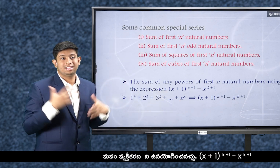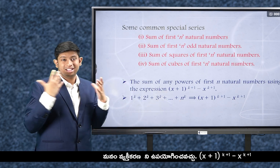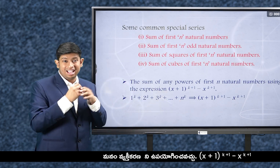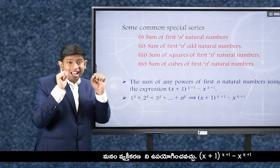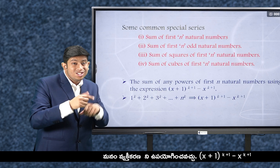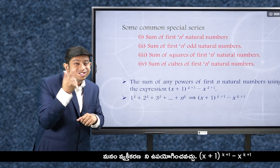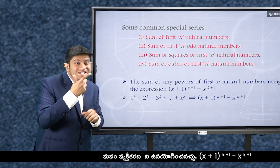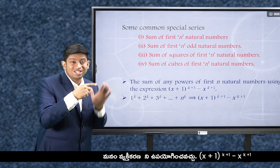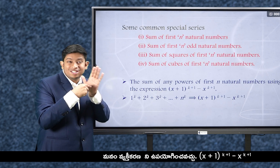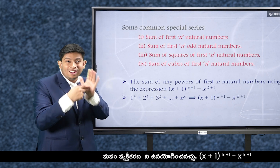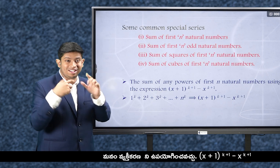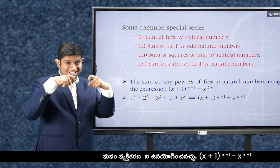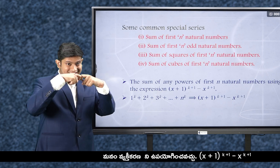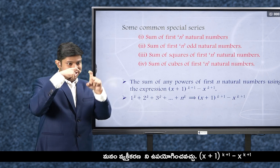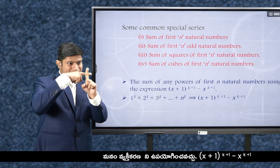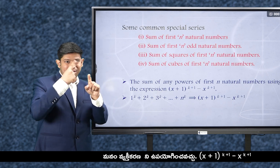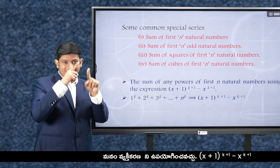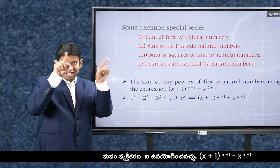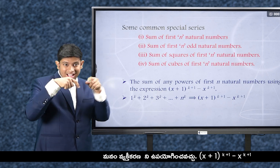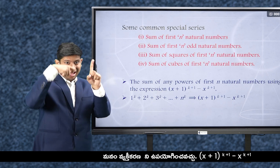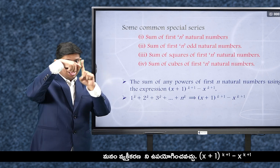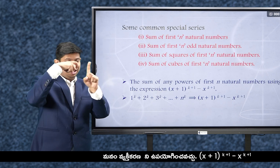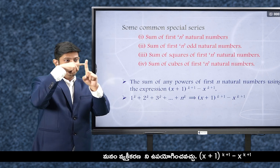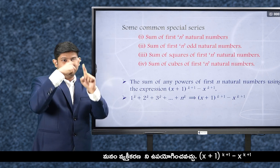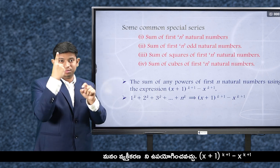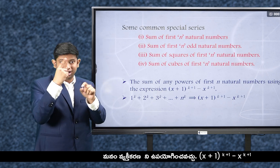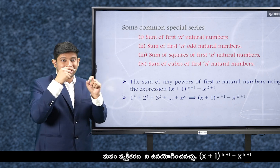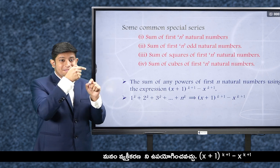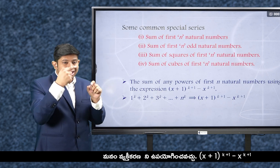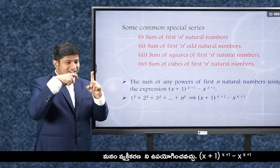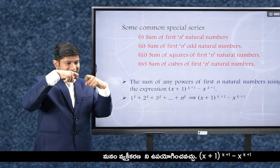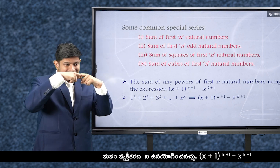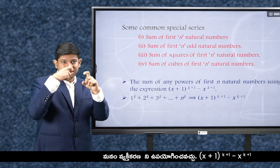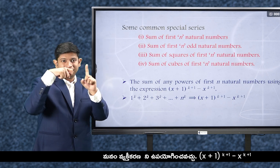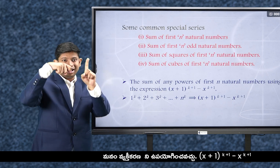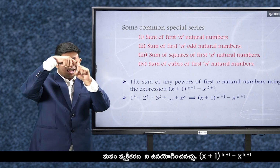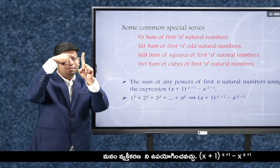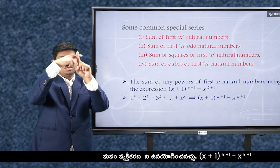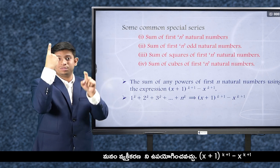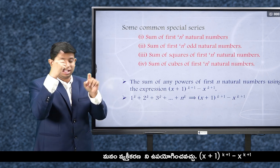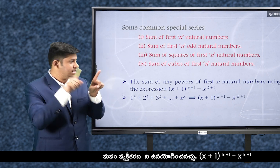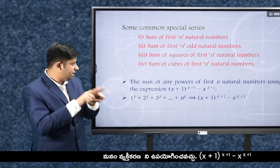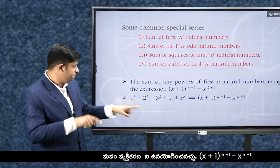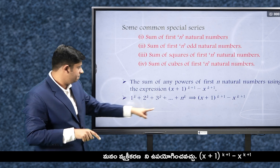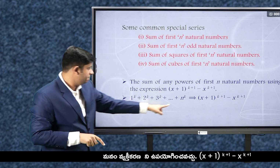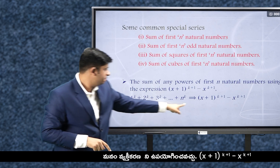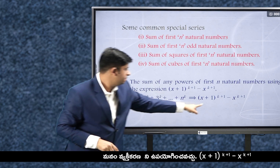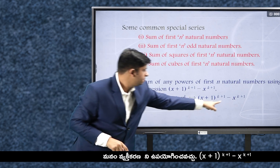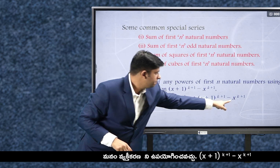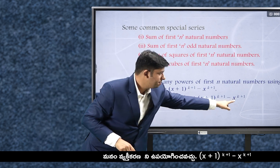మనం వ్యక్తీకరణని ఉపయోగించవచ్చు. x+1 హోల్ పవర్ ఆఫ్ k+1 మైనస్ x పవర్